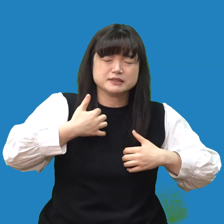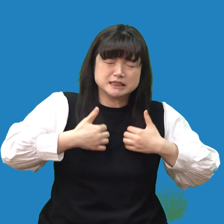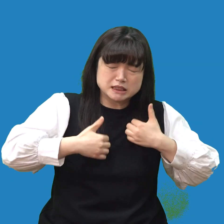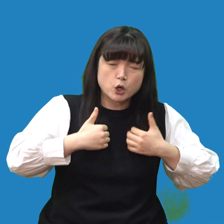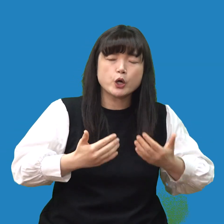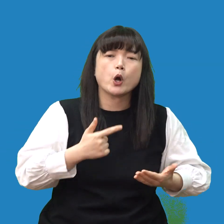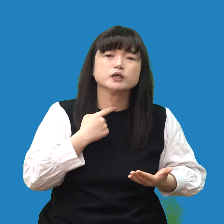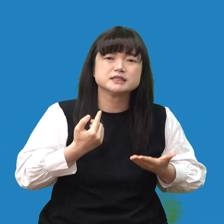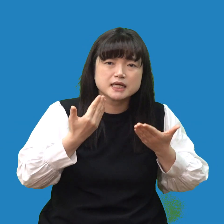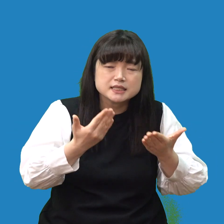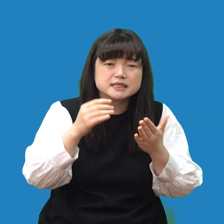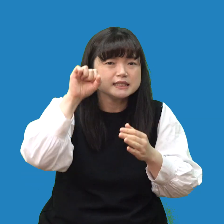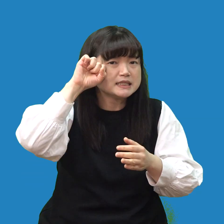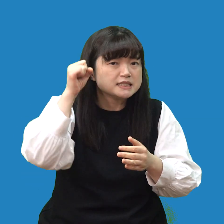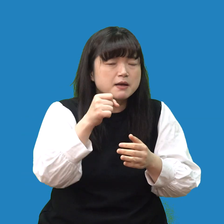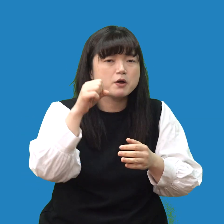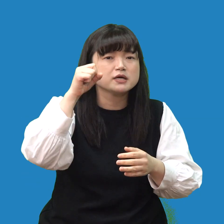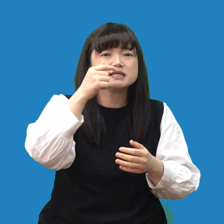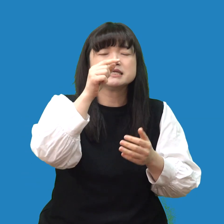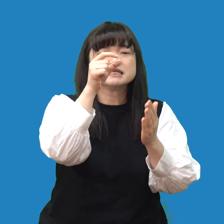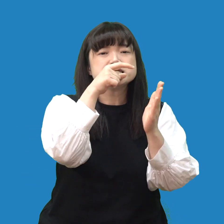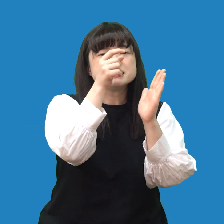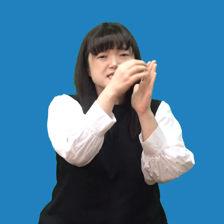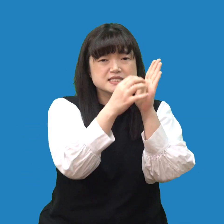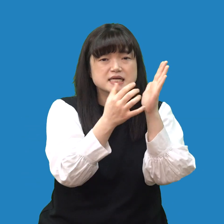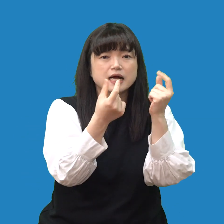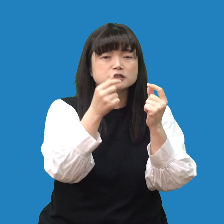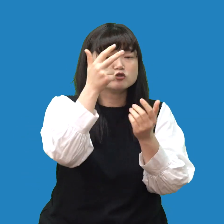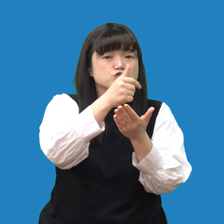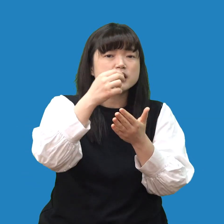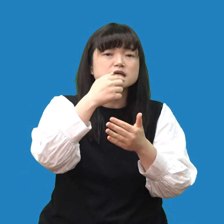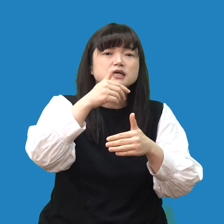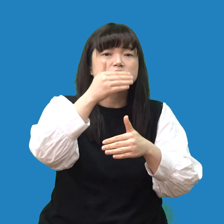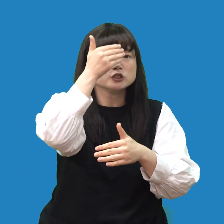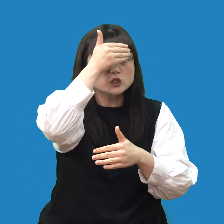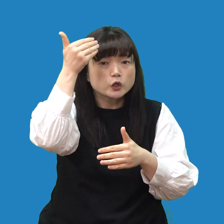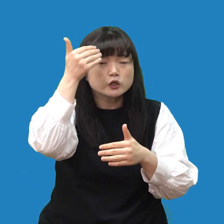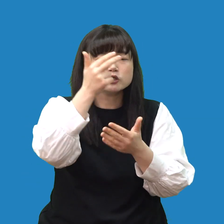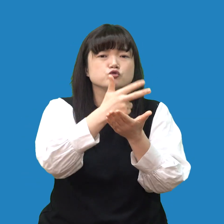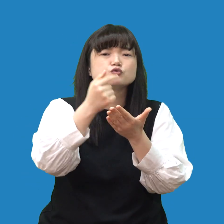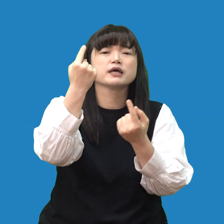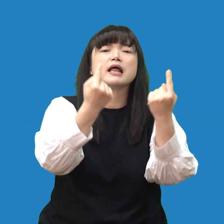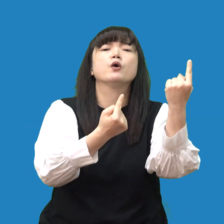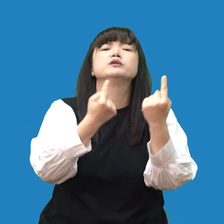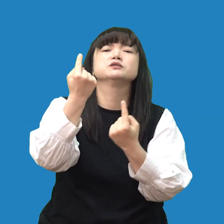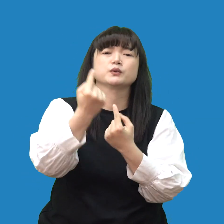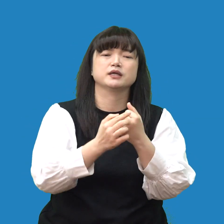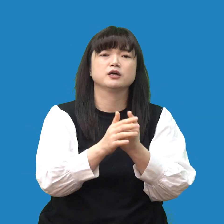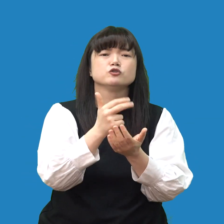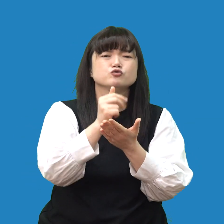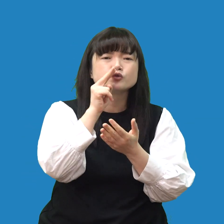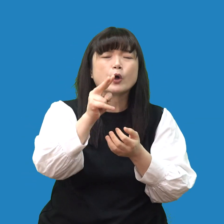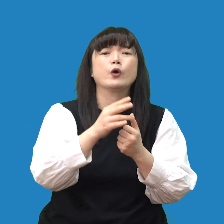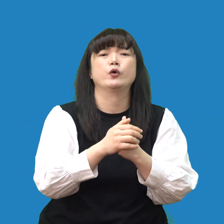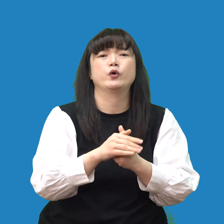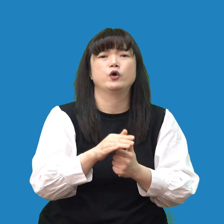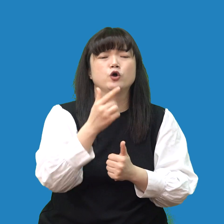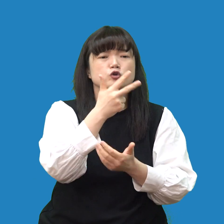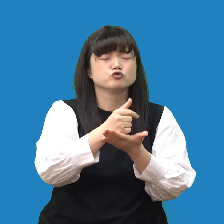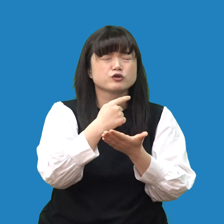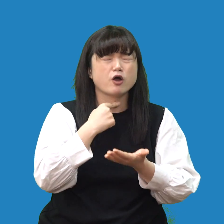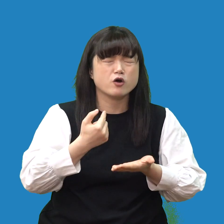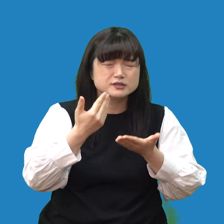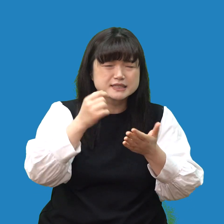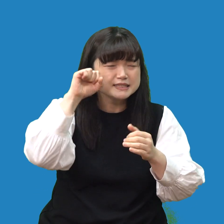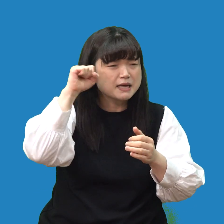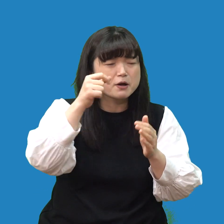입고 즐거이 헌신하니 새벽 이슬 같은 주의 청년들이 주께 나오는도다. 주여, 주께 헌신하는